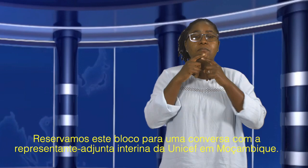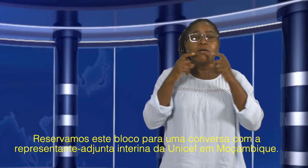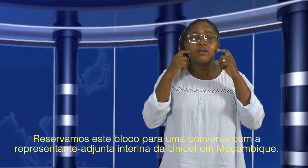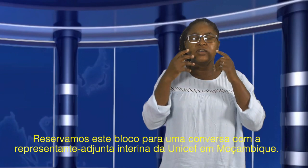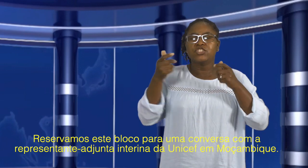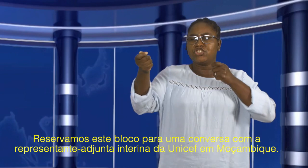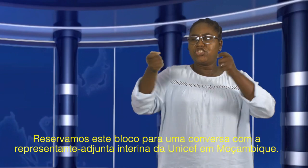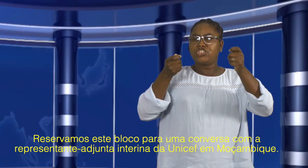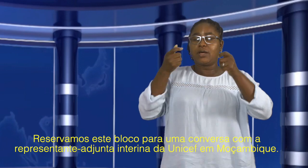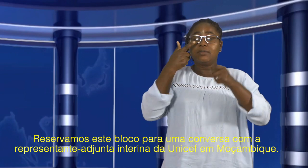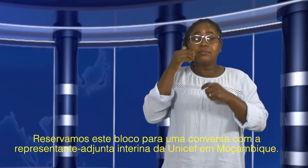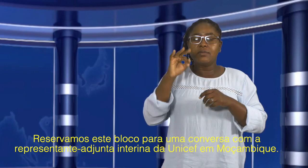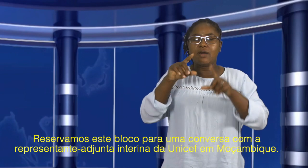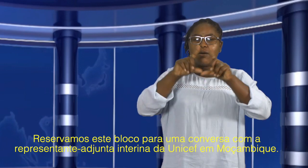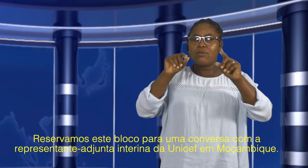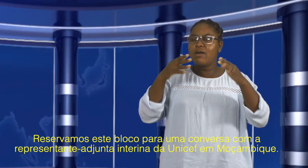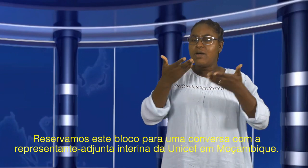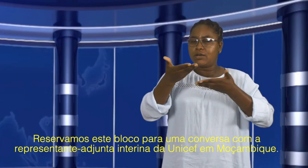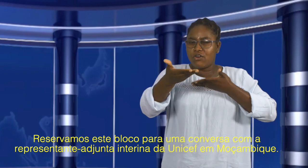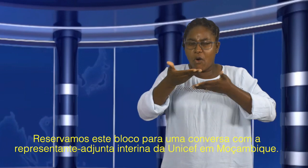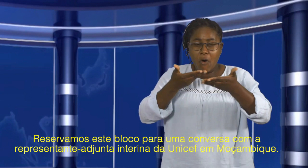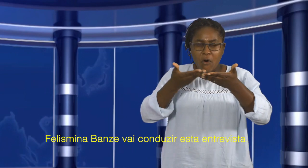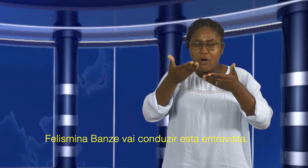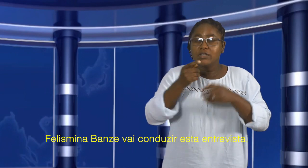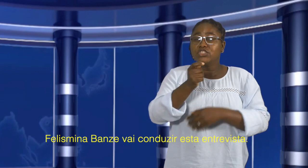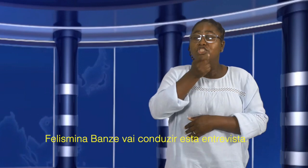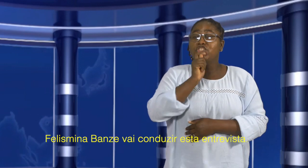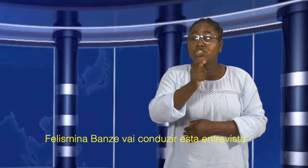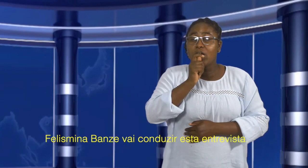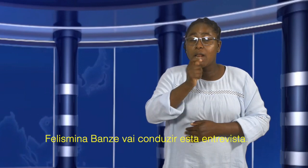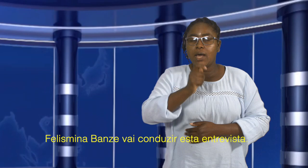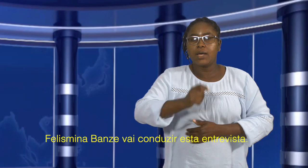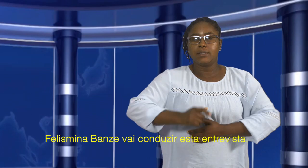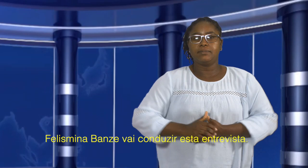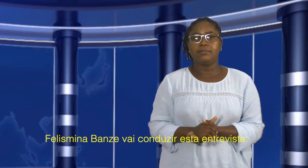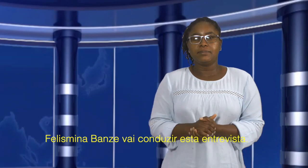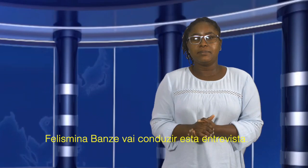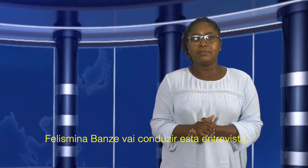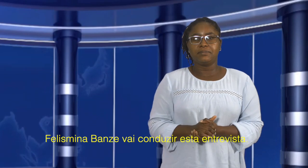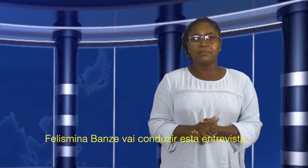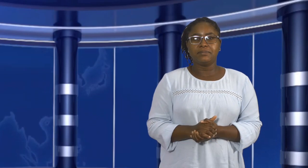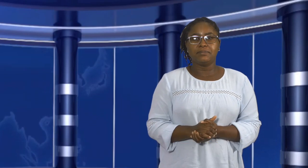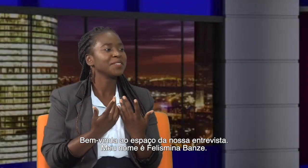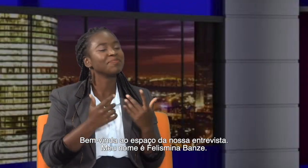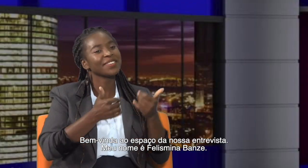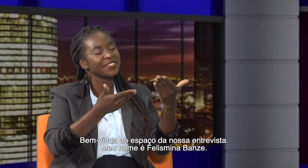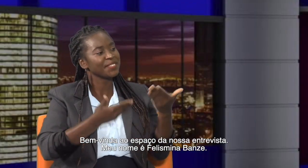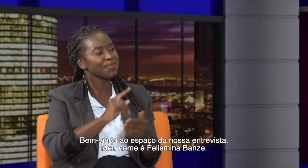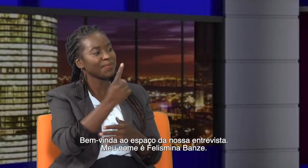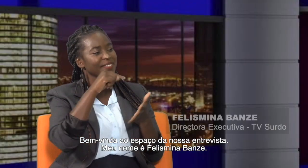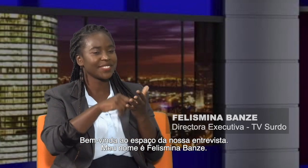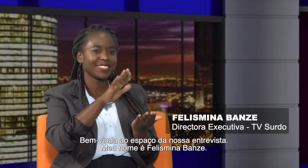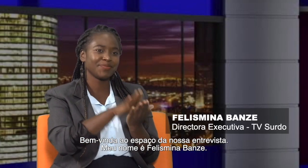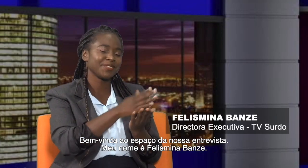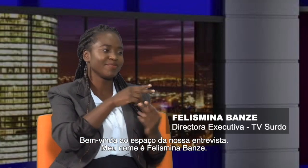representante adjunta interina do UNICEF em Moçambique. Felismina Banzi vai conduzir esta entrevista. Bem